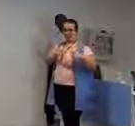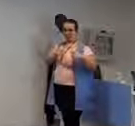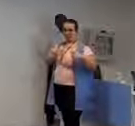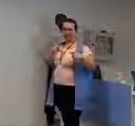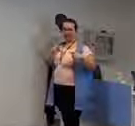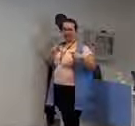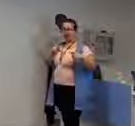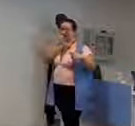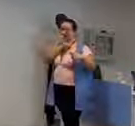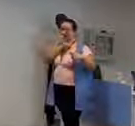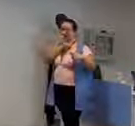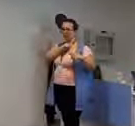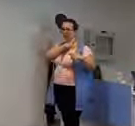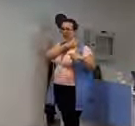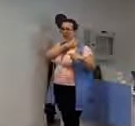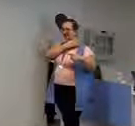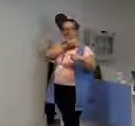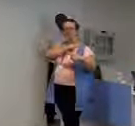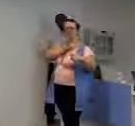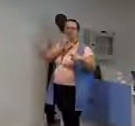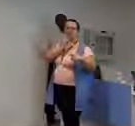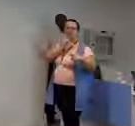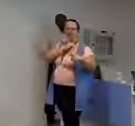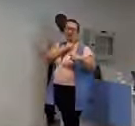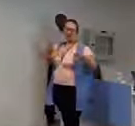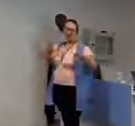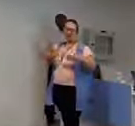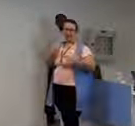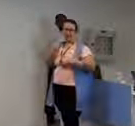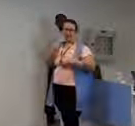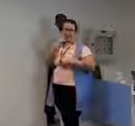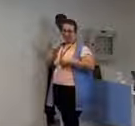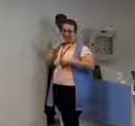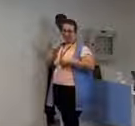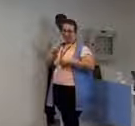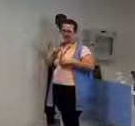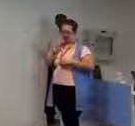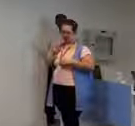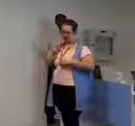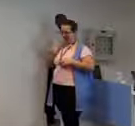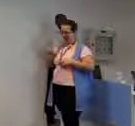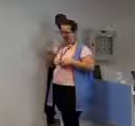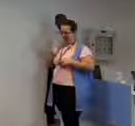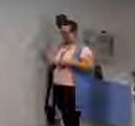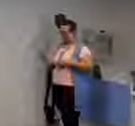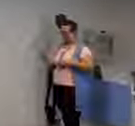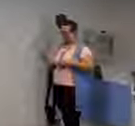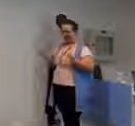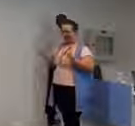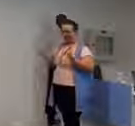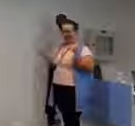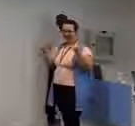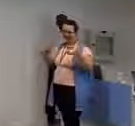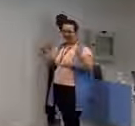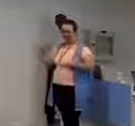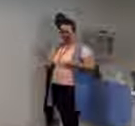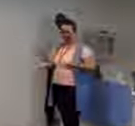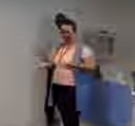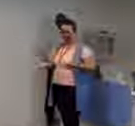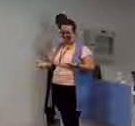mais rápido do que antes e tem que ser mais barato do que antes. Está fácil a vida de vocês, tá?